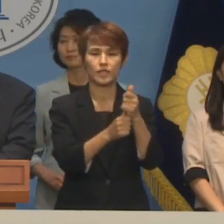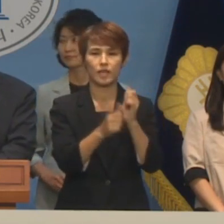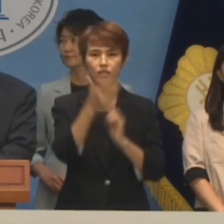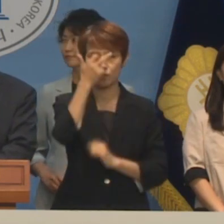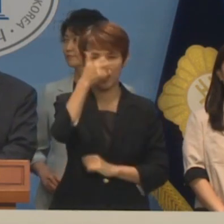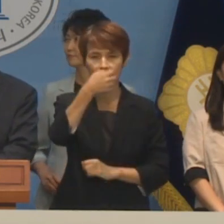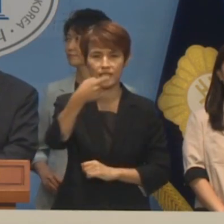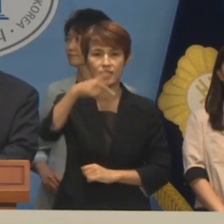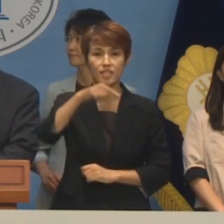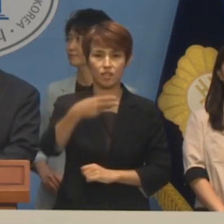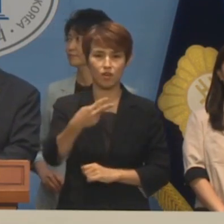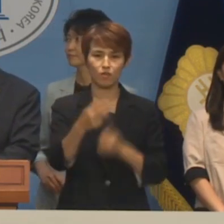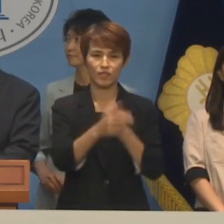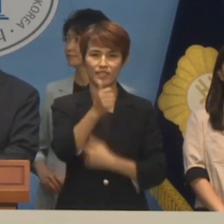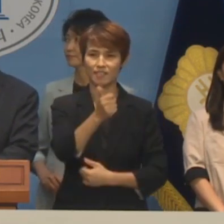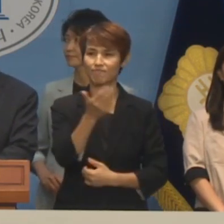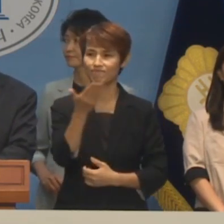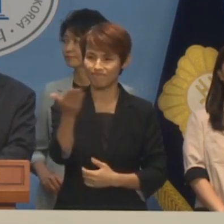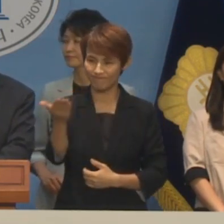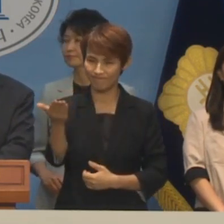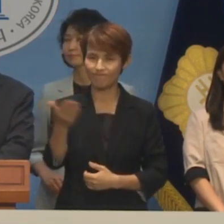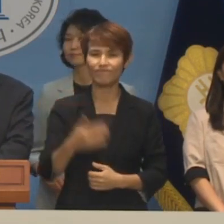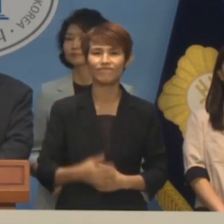최인철 집행위원장님입니다.